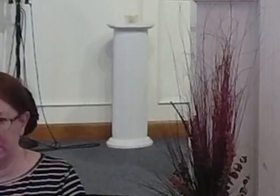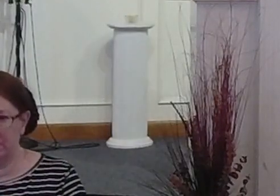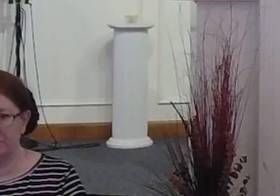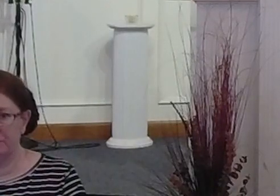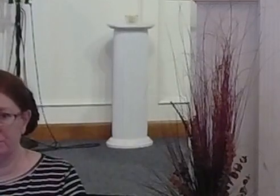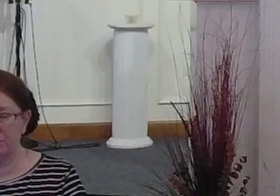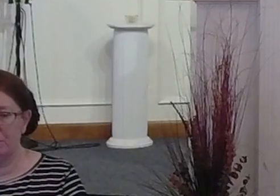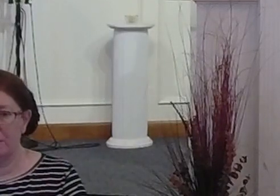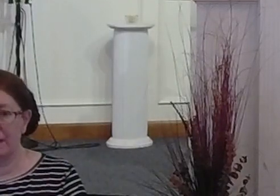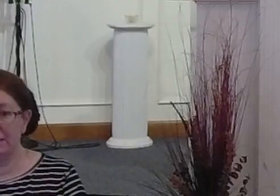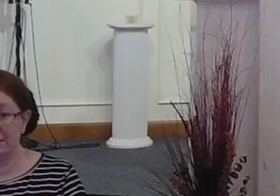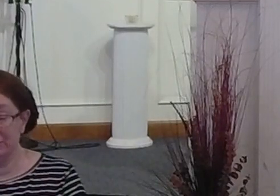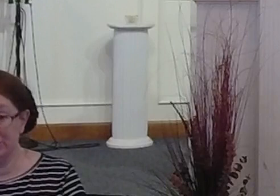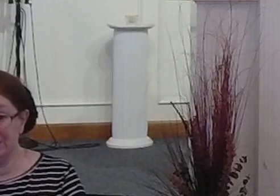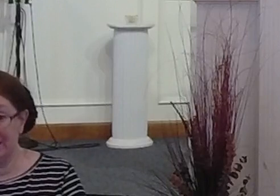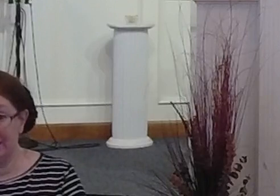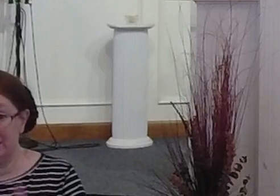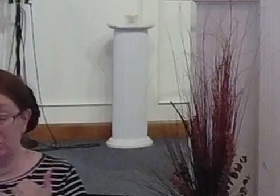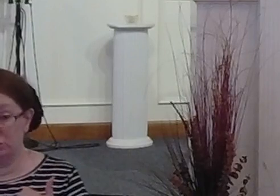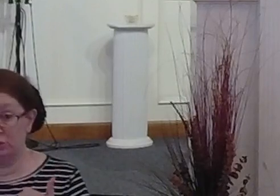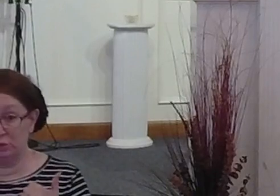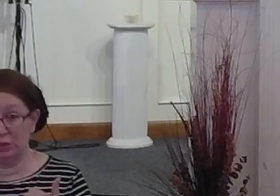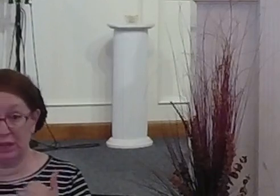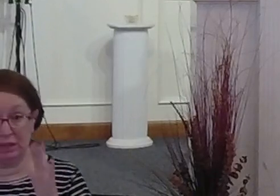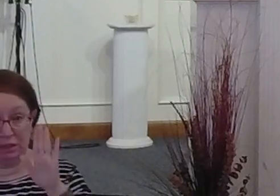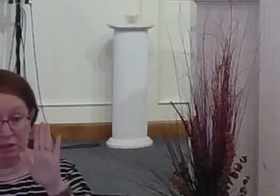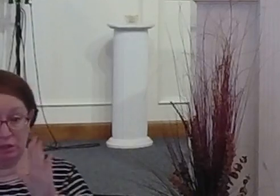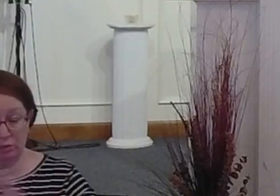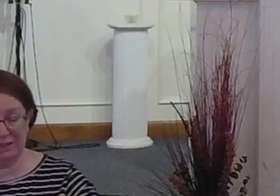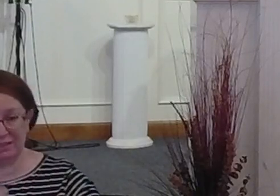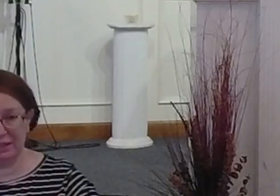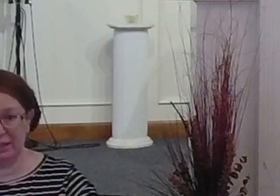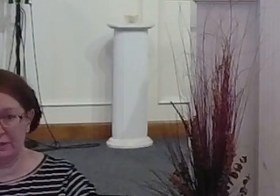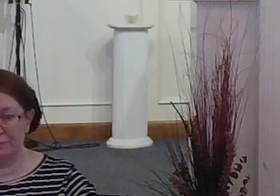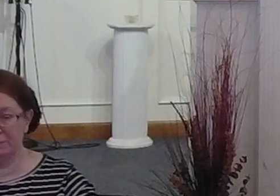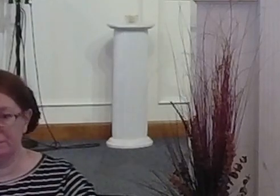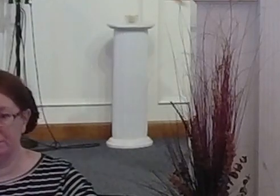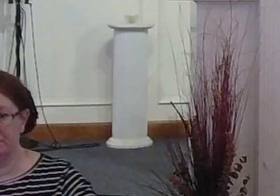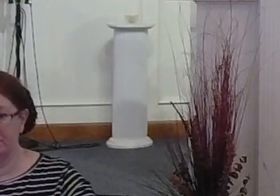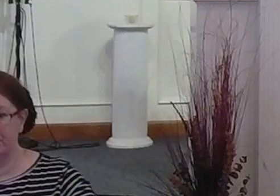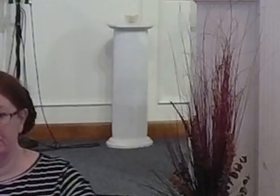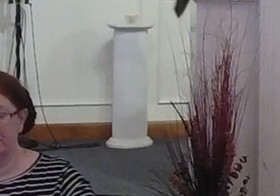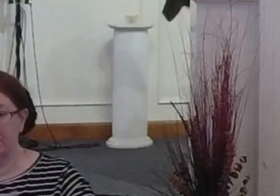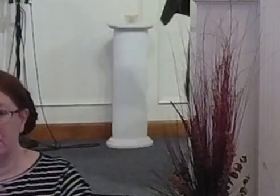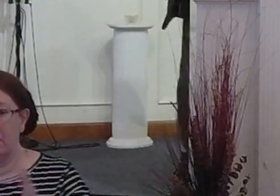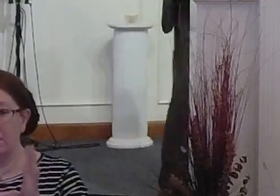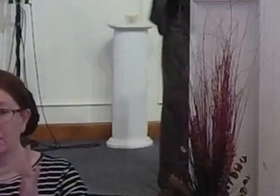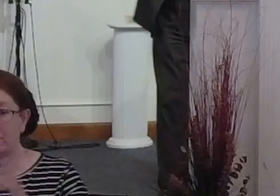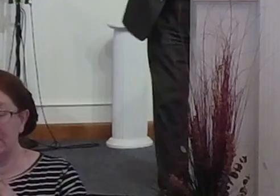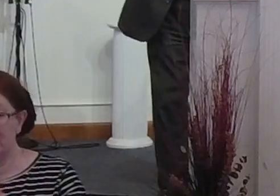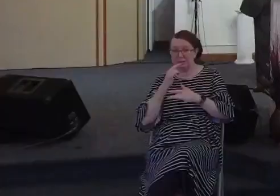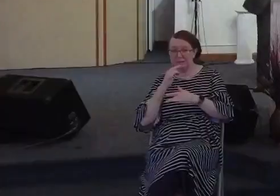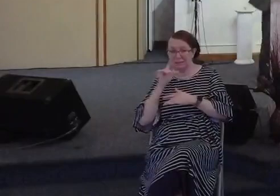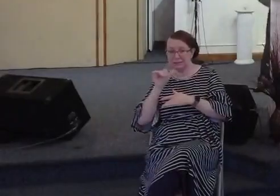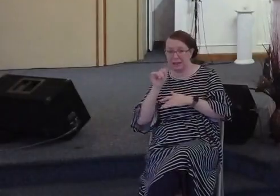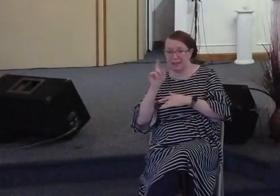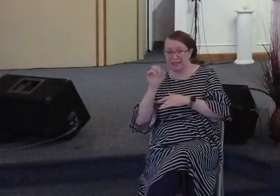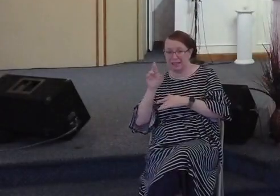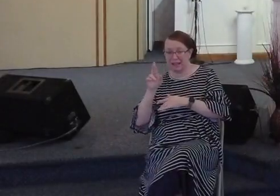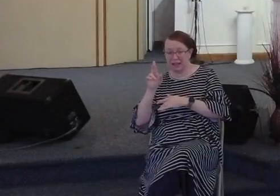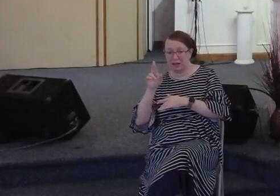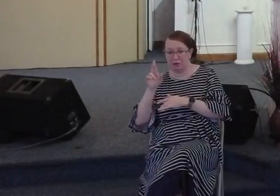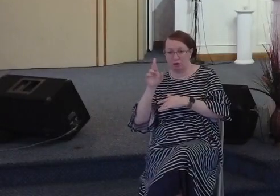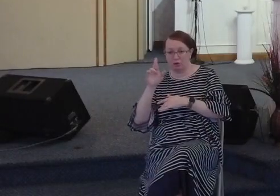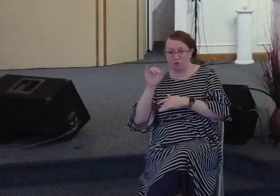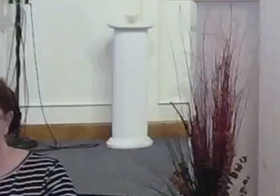incómodo y cosas horribles están sucediendo. Pero aún yo sigo diciendo que hoy es el día más